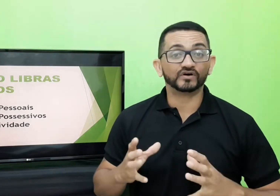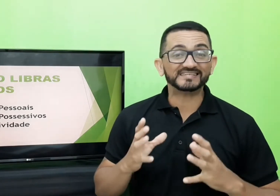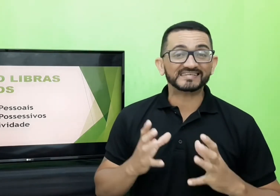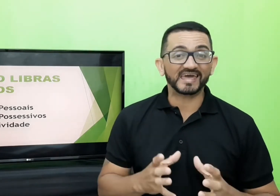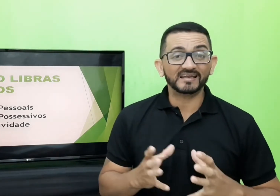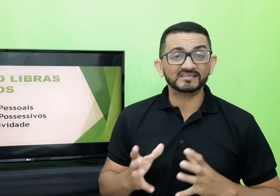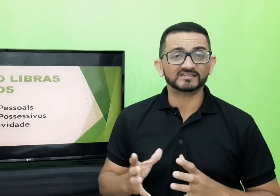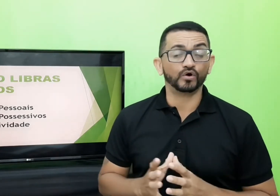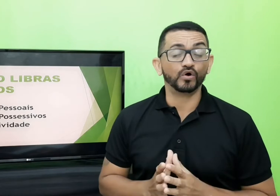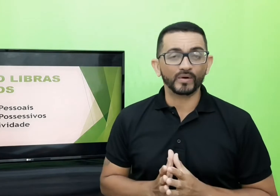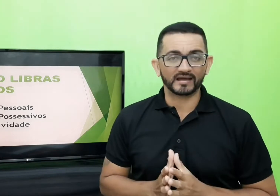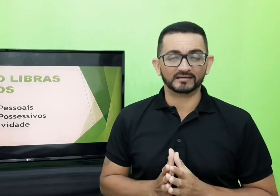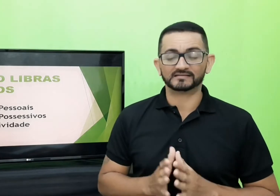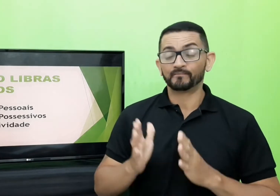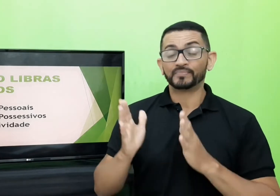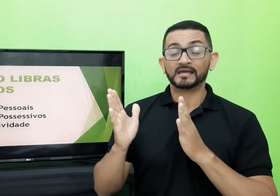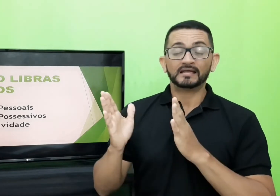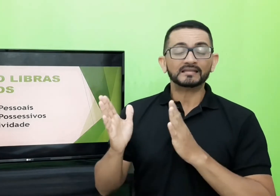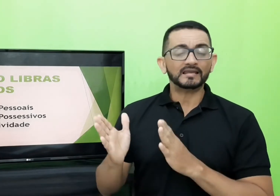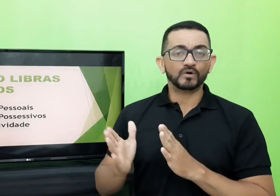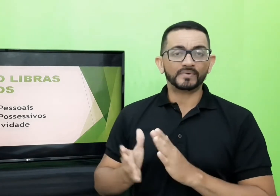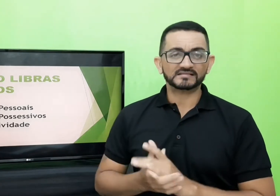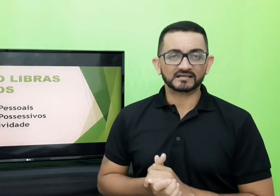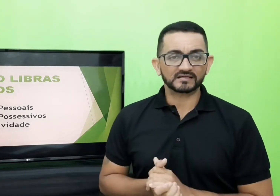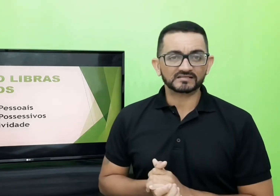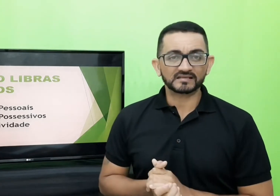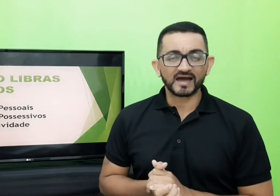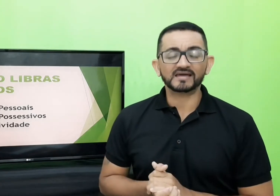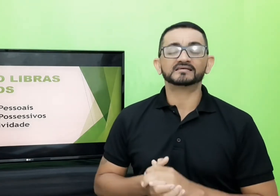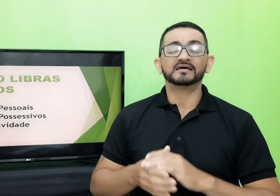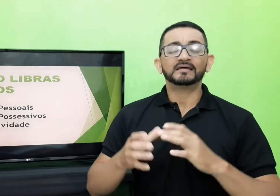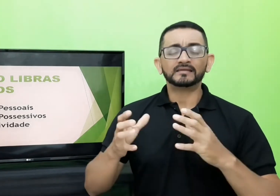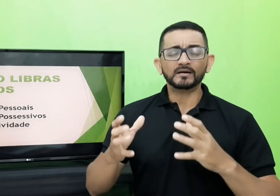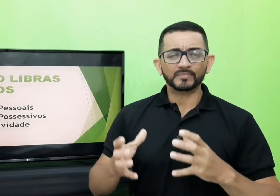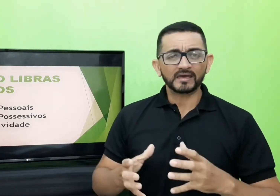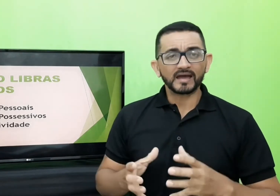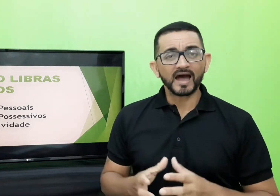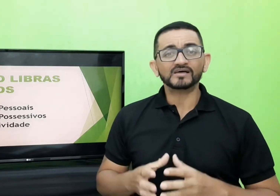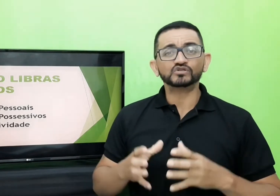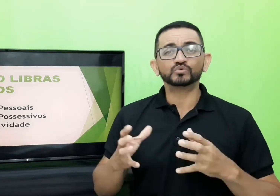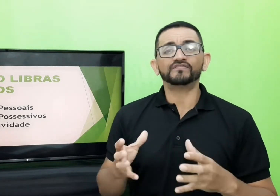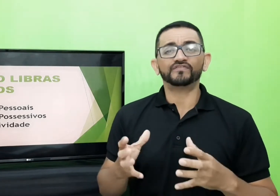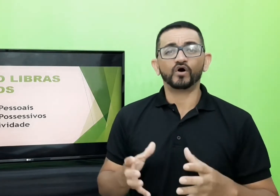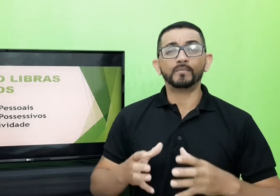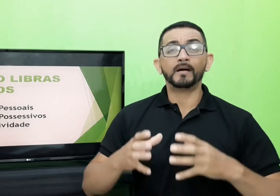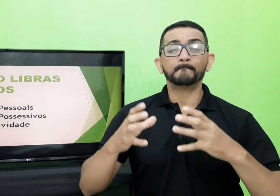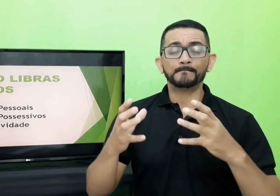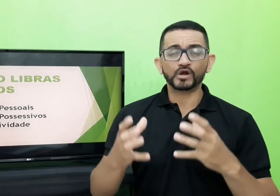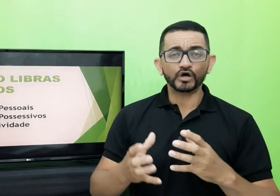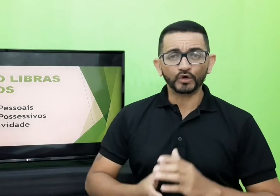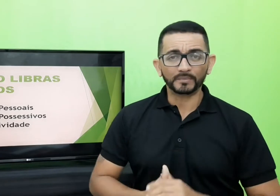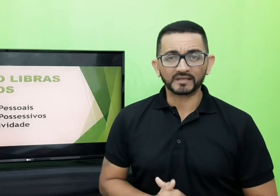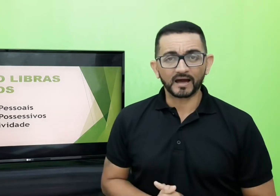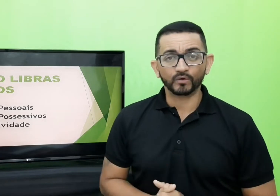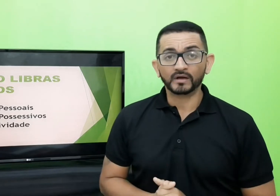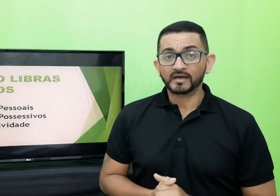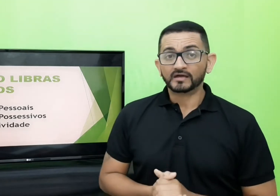vós, eles ou elas. Na língua brasileira de sinais, também há a sua forma pronominal